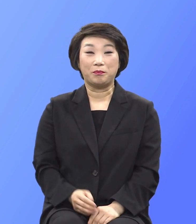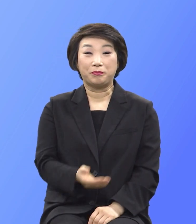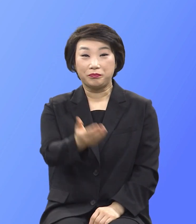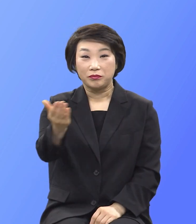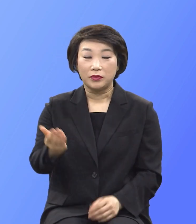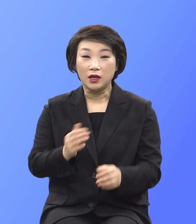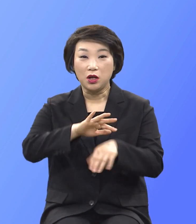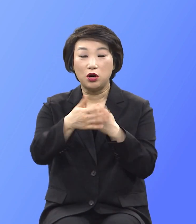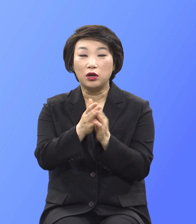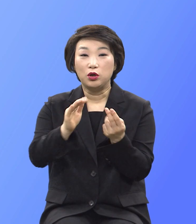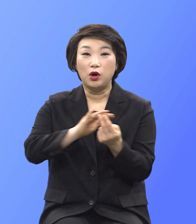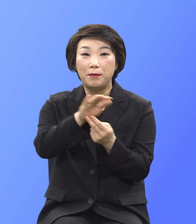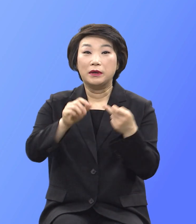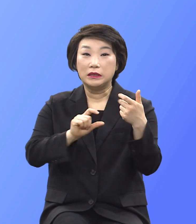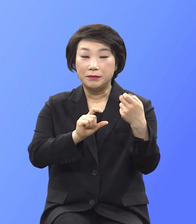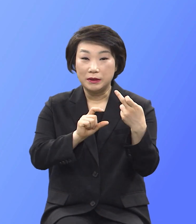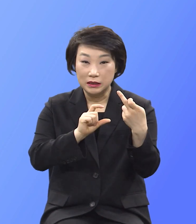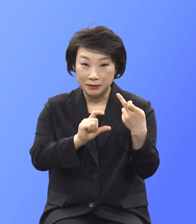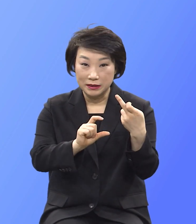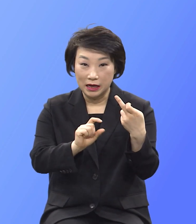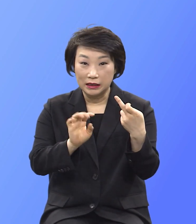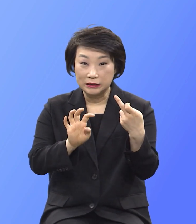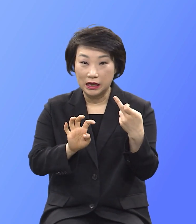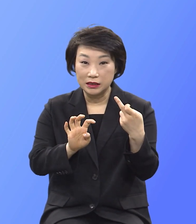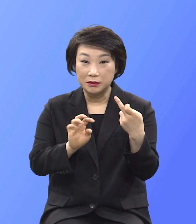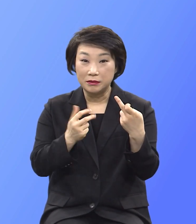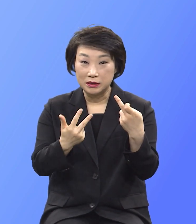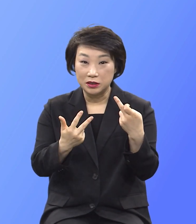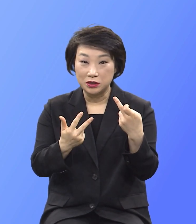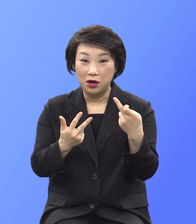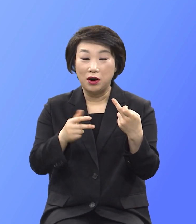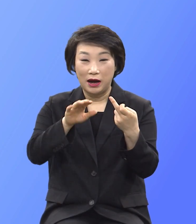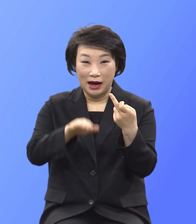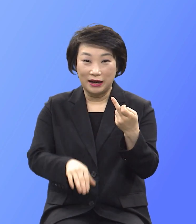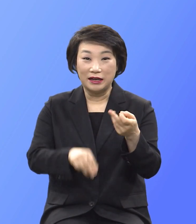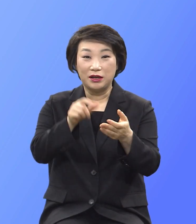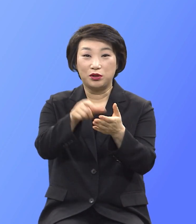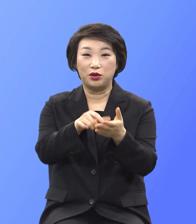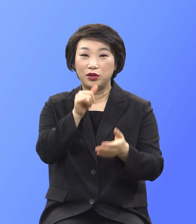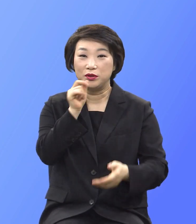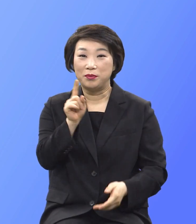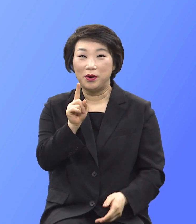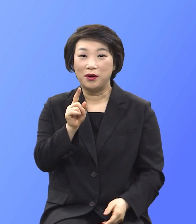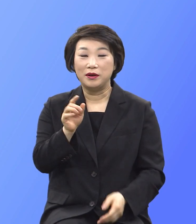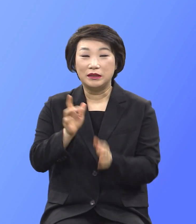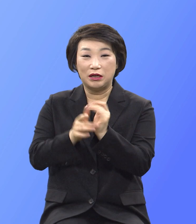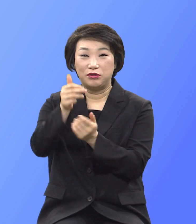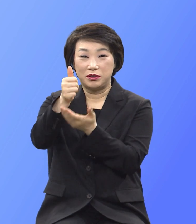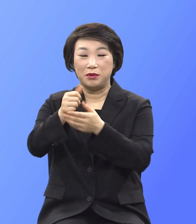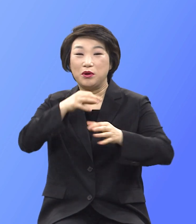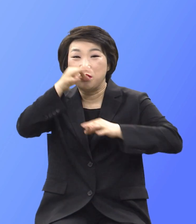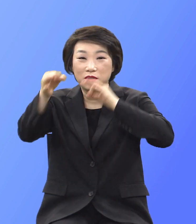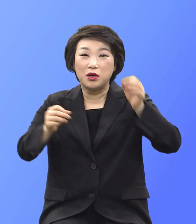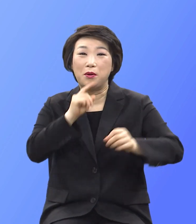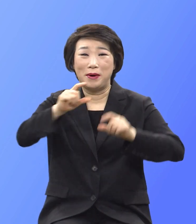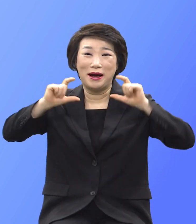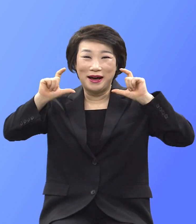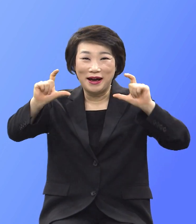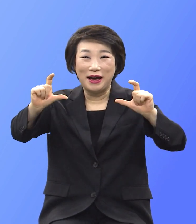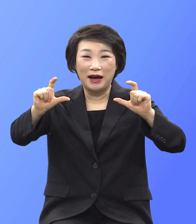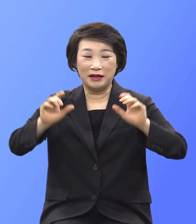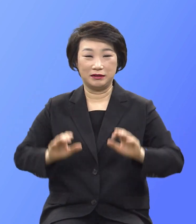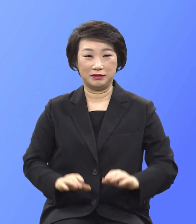여러분 요한복음 12장 47절 이하에 뭐라고 그랬어요? 예수께서 외쳐